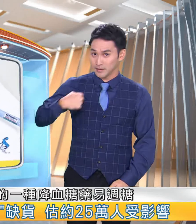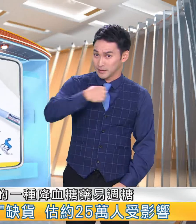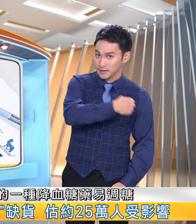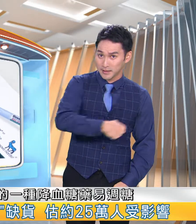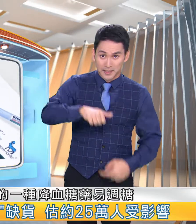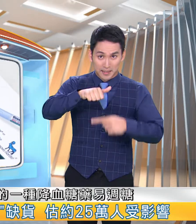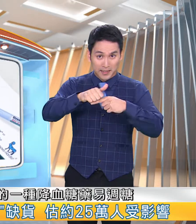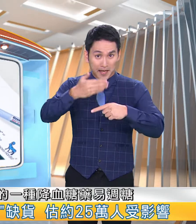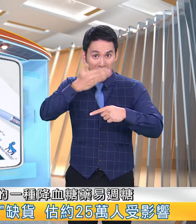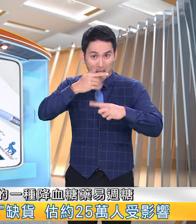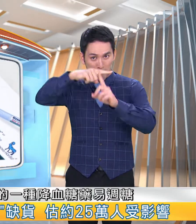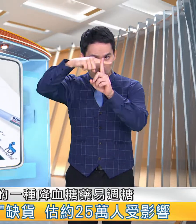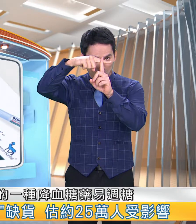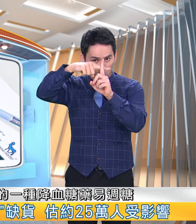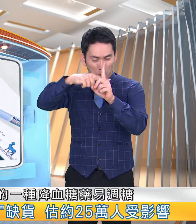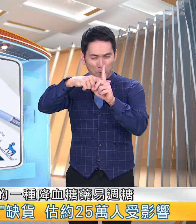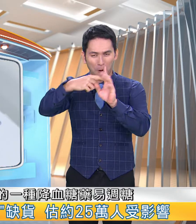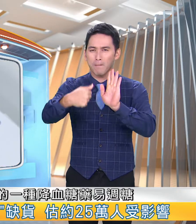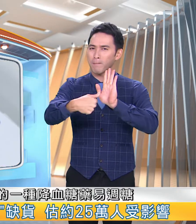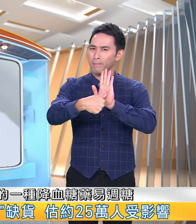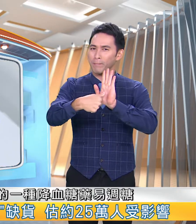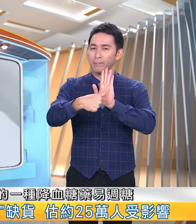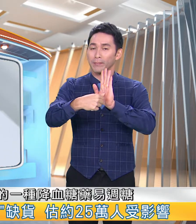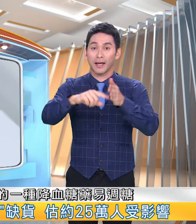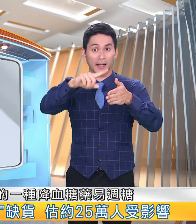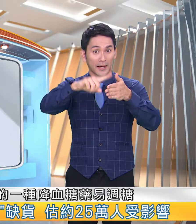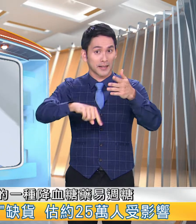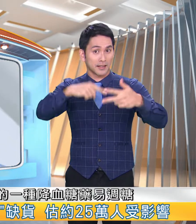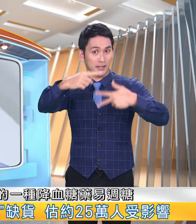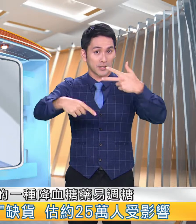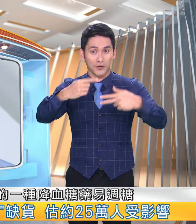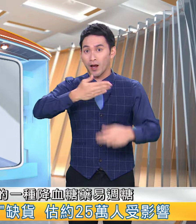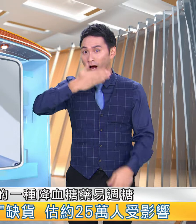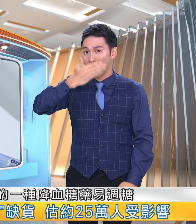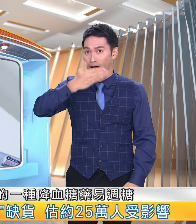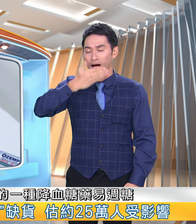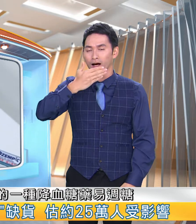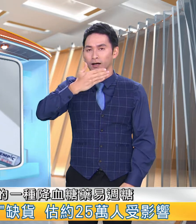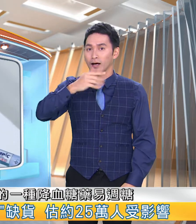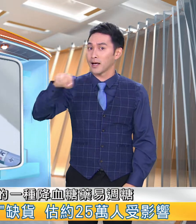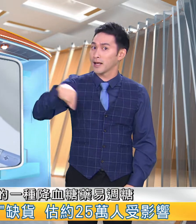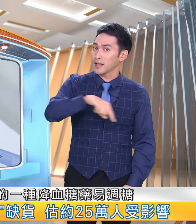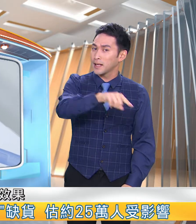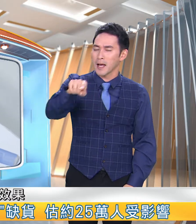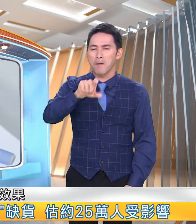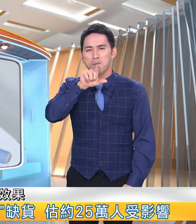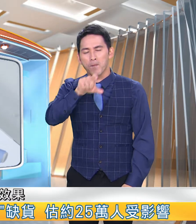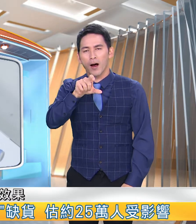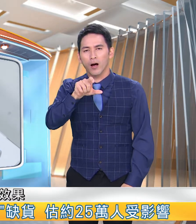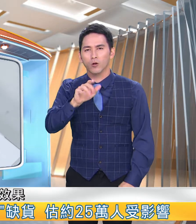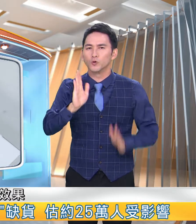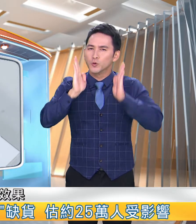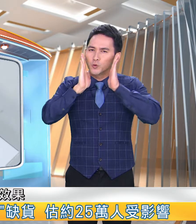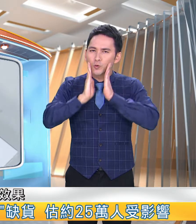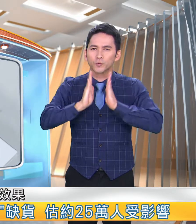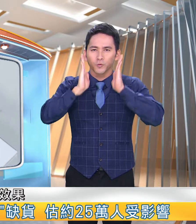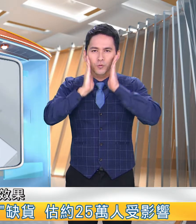俗称为瘦瘦笔的一种降血糖药益州糖，因为同时有减重效